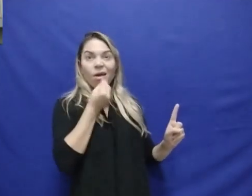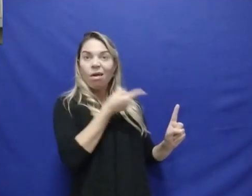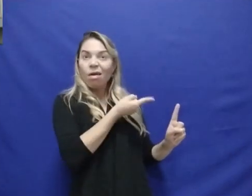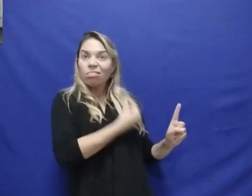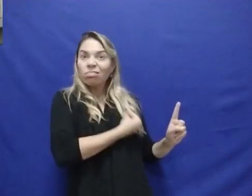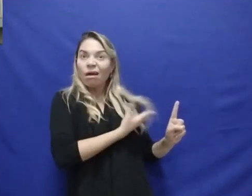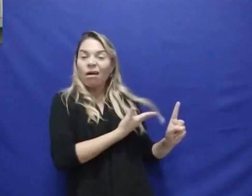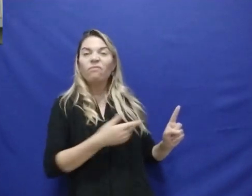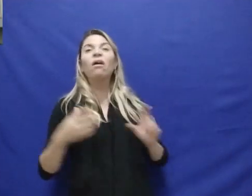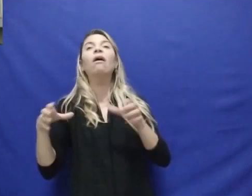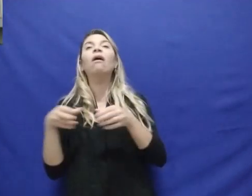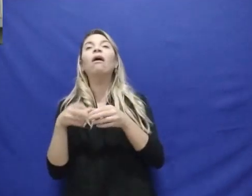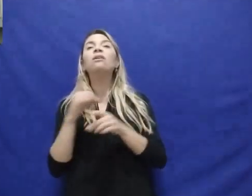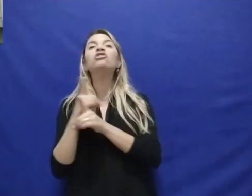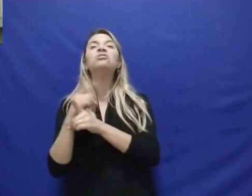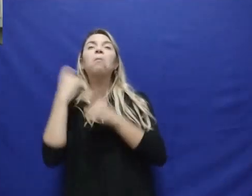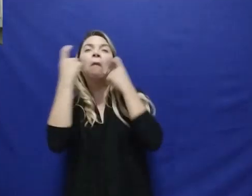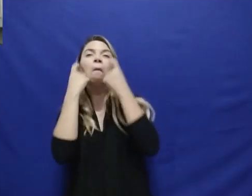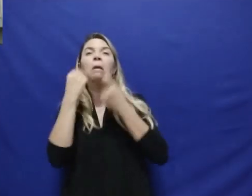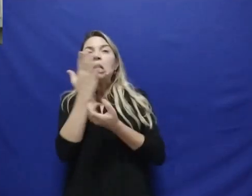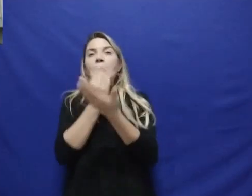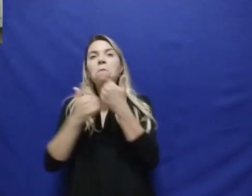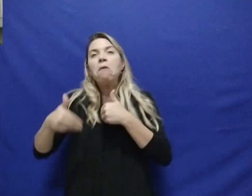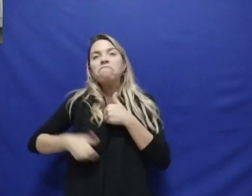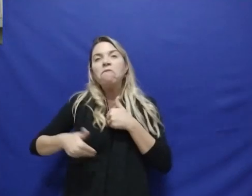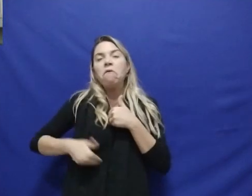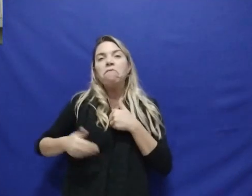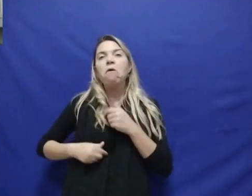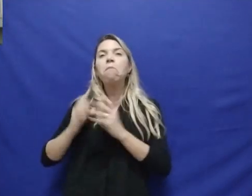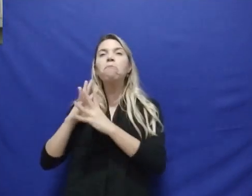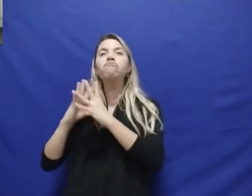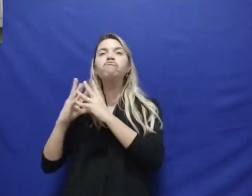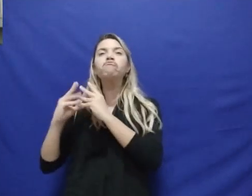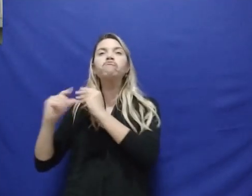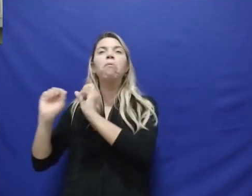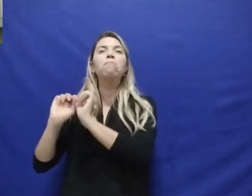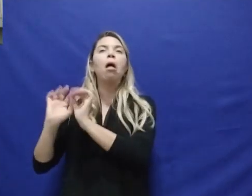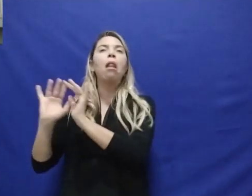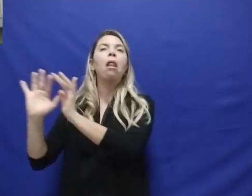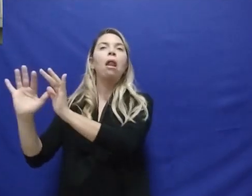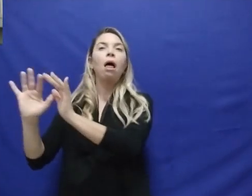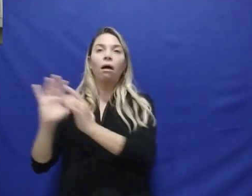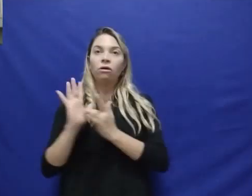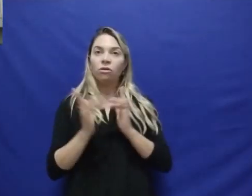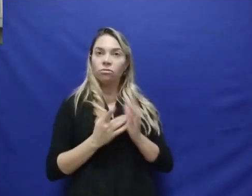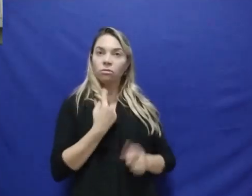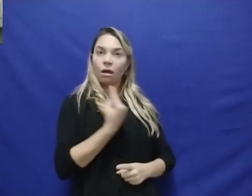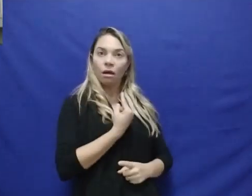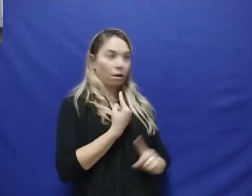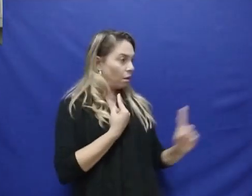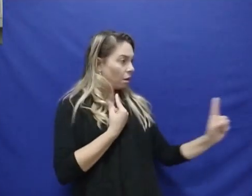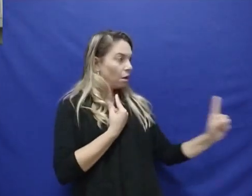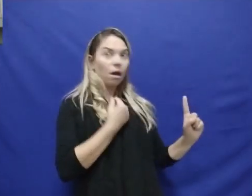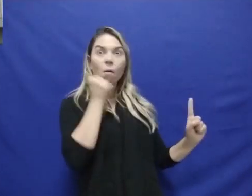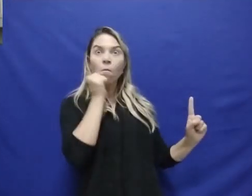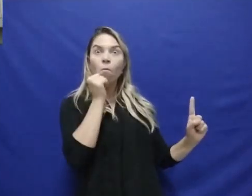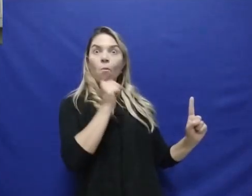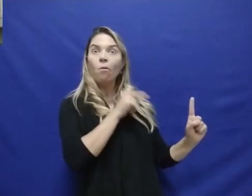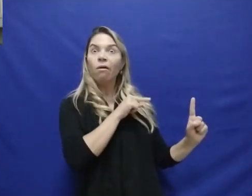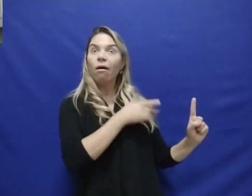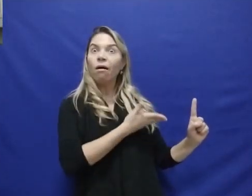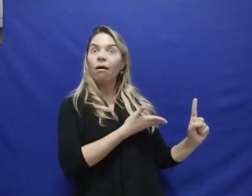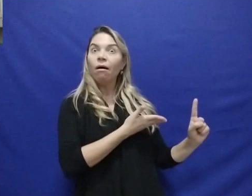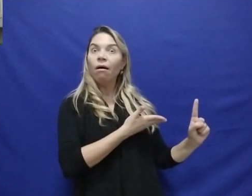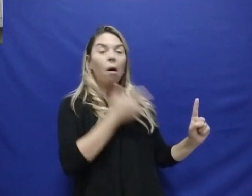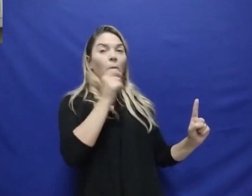do evangelho? Ela ouviu, e quantos outros também têm vindo a mim por conta do testemunho dela? Aquele